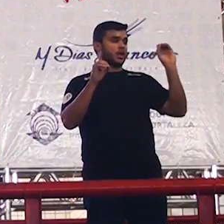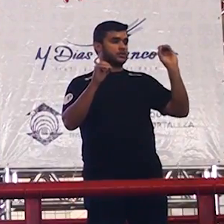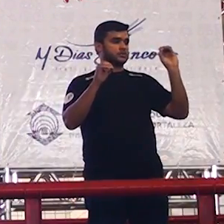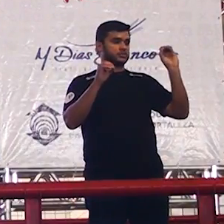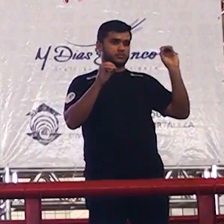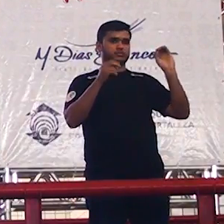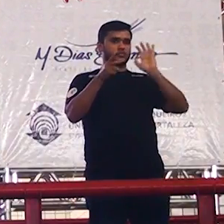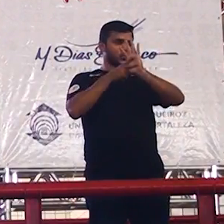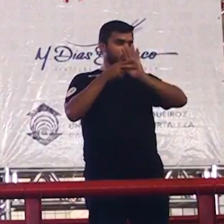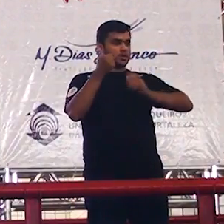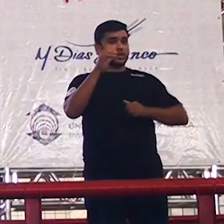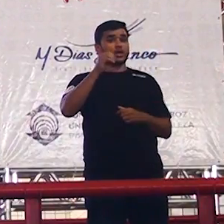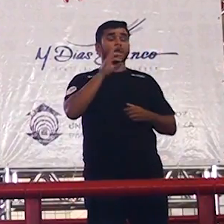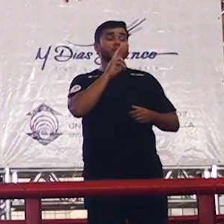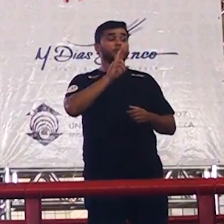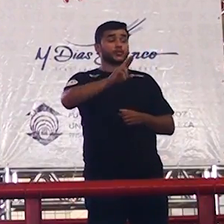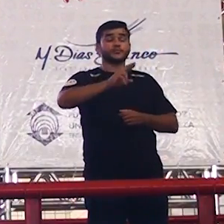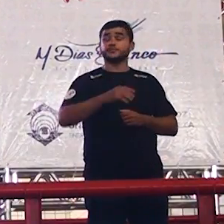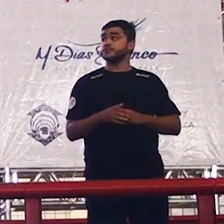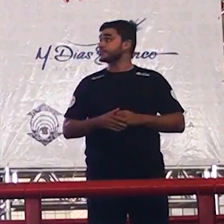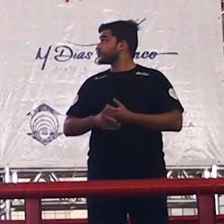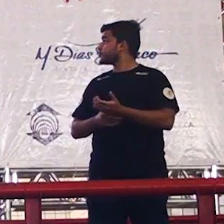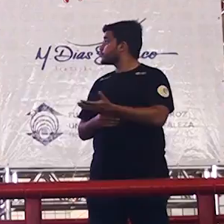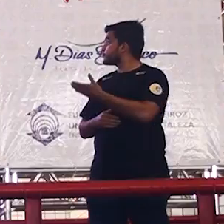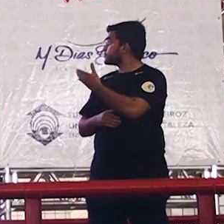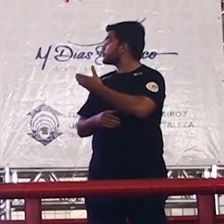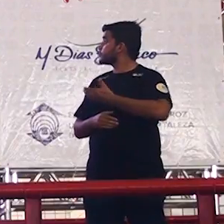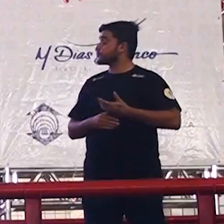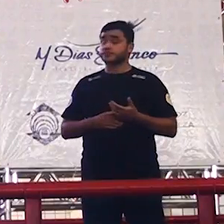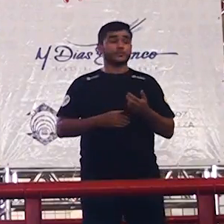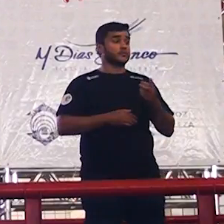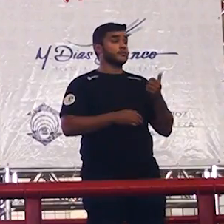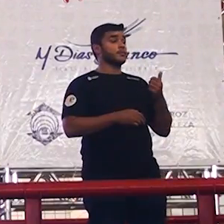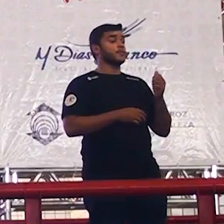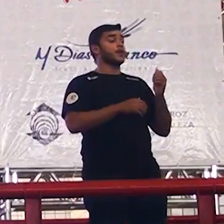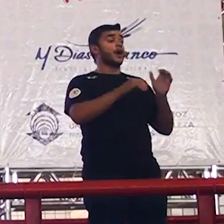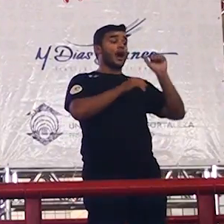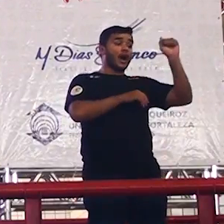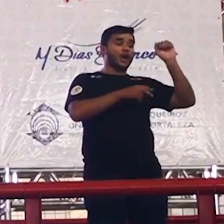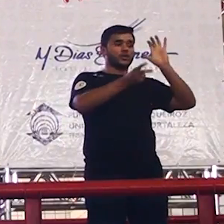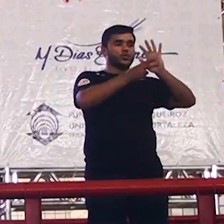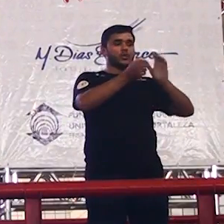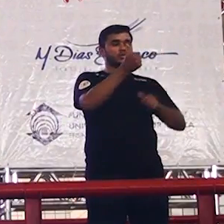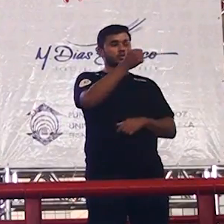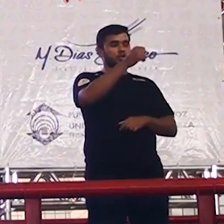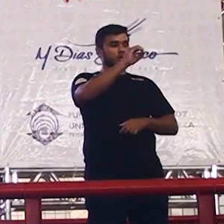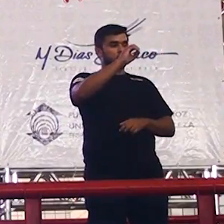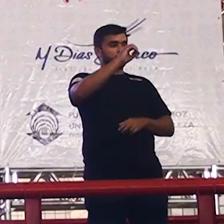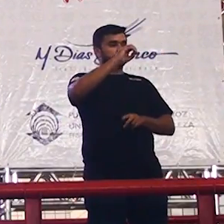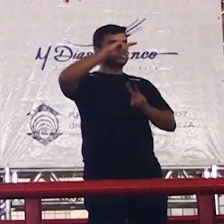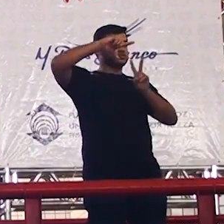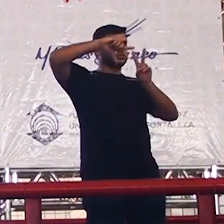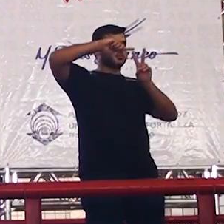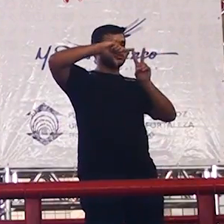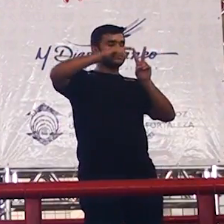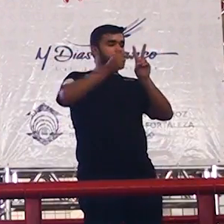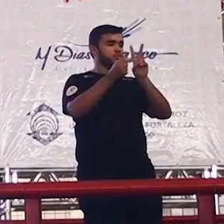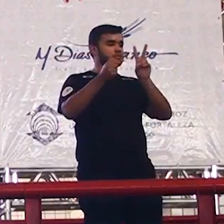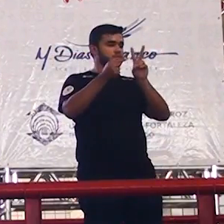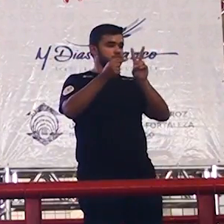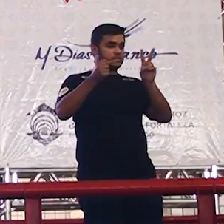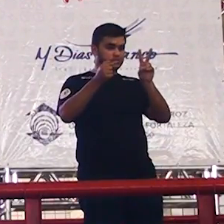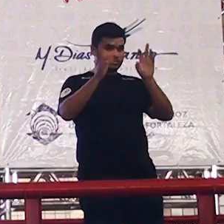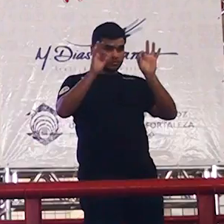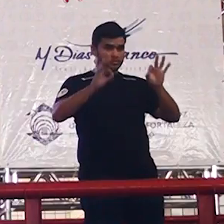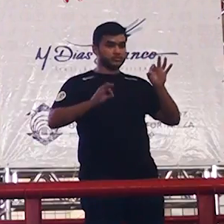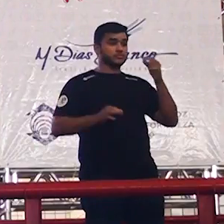10. Então, a resposta final é raiz de 10 raiz de 77. Certo?